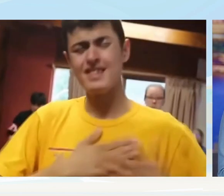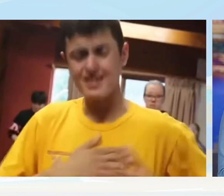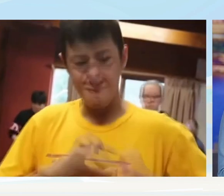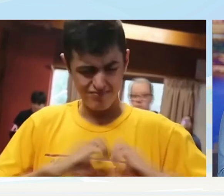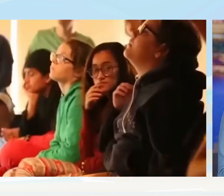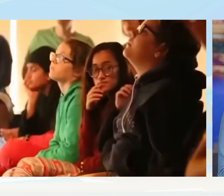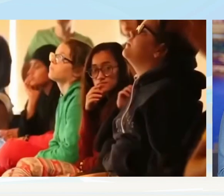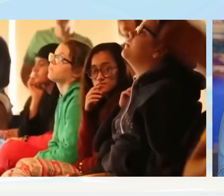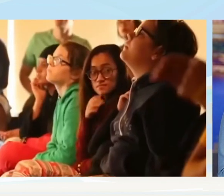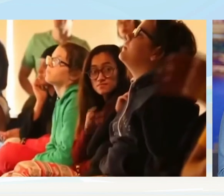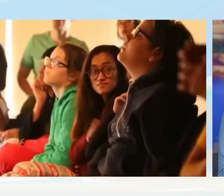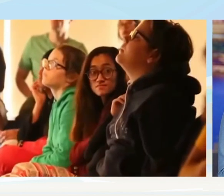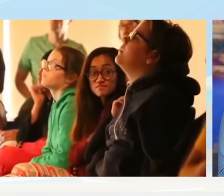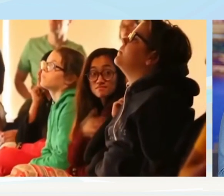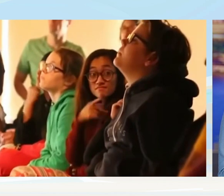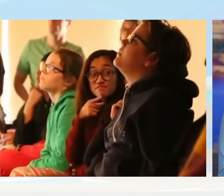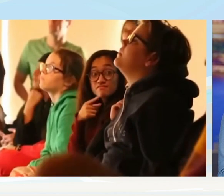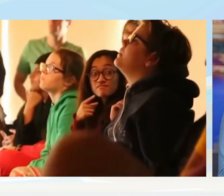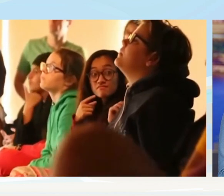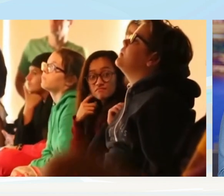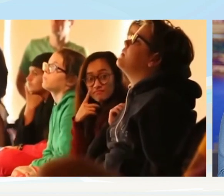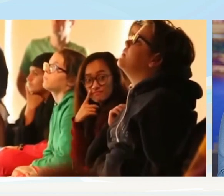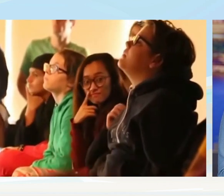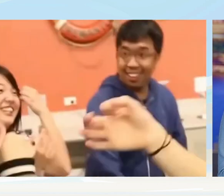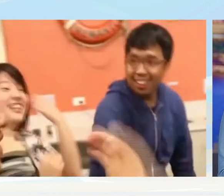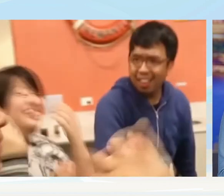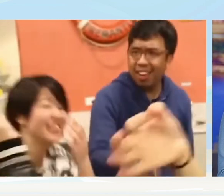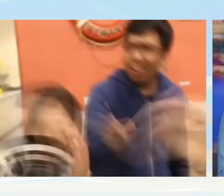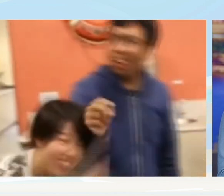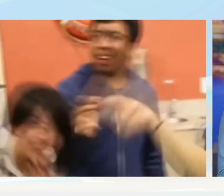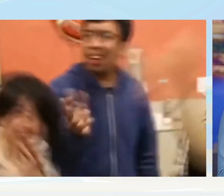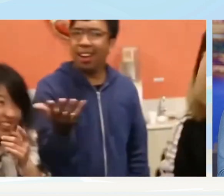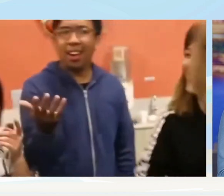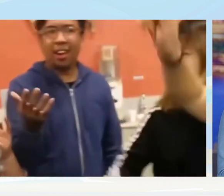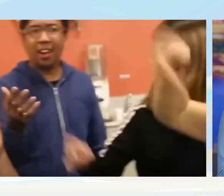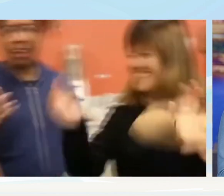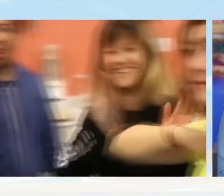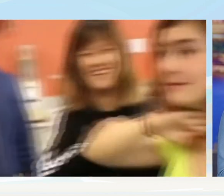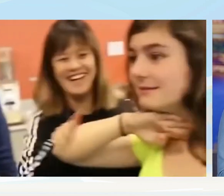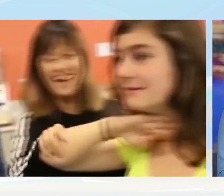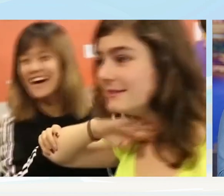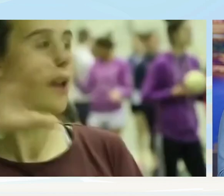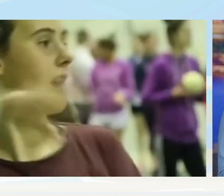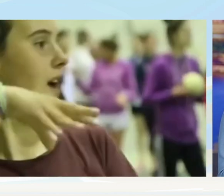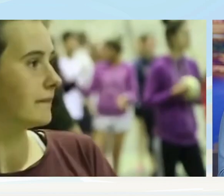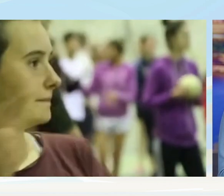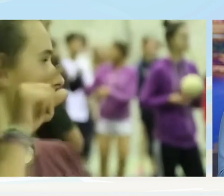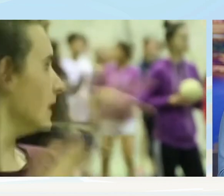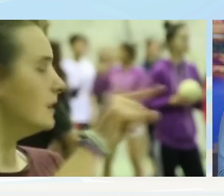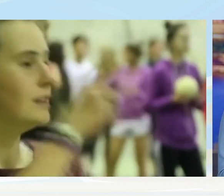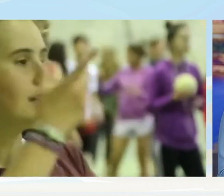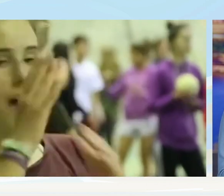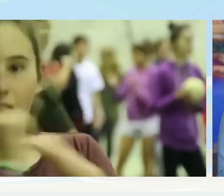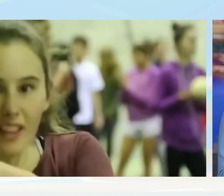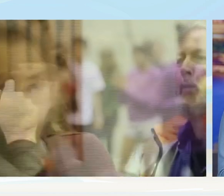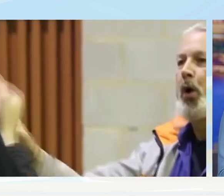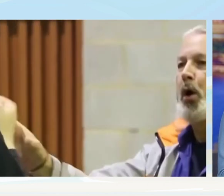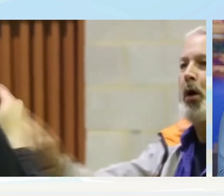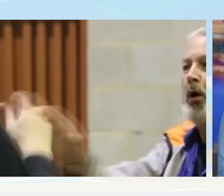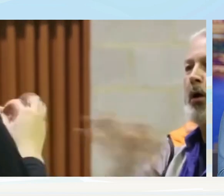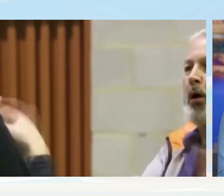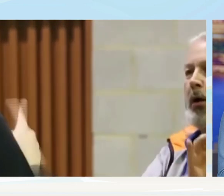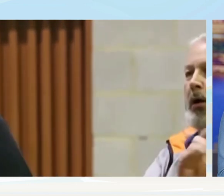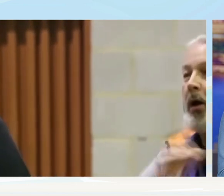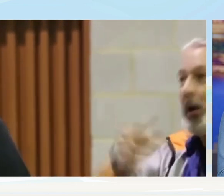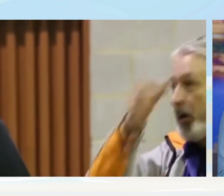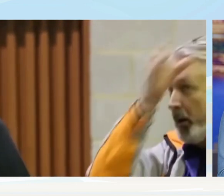ثقافات مختلفة، وابتدى ان يكون في قواعد تتحط. ولكن كان أول كتاب مثلا اتعمل كان عامله حد أسباني